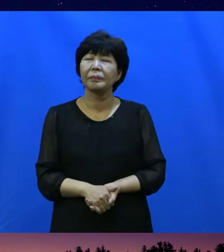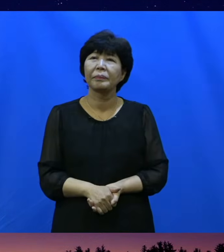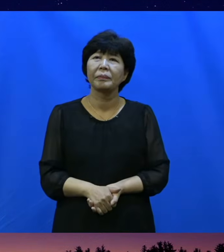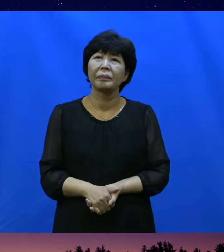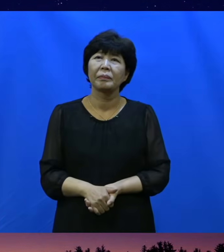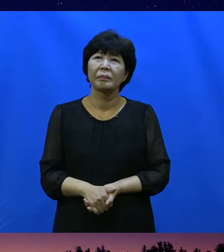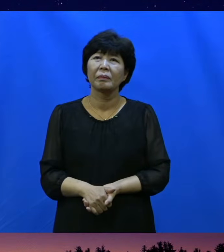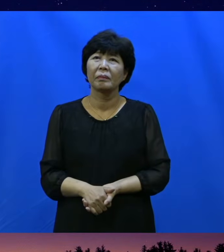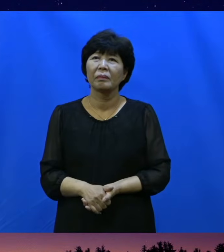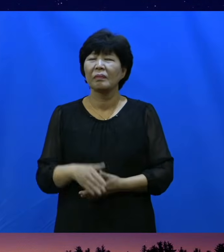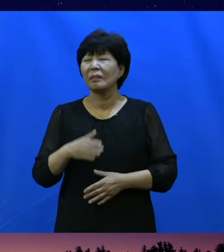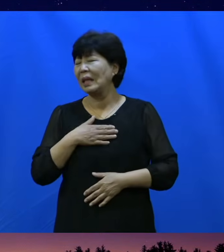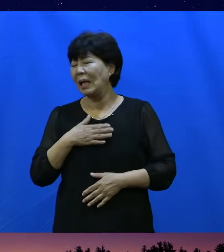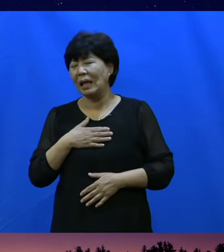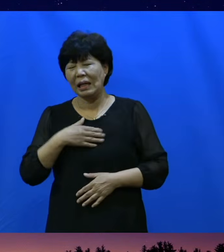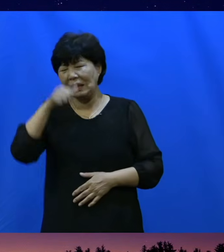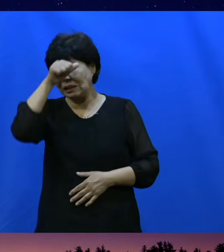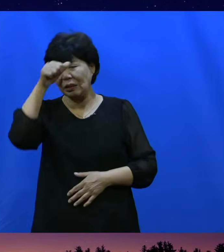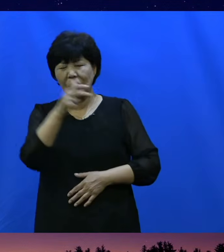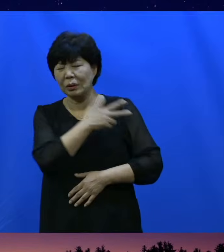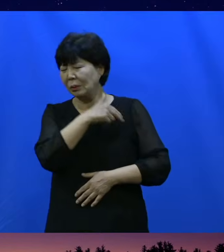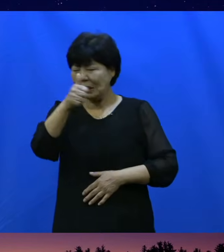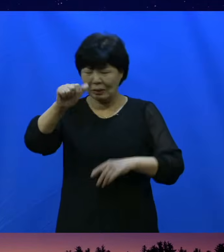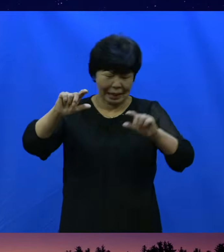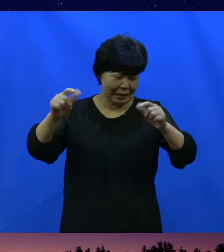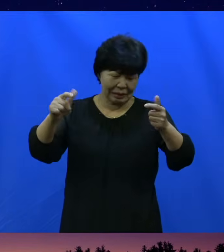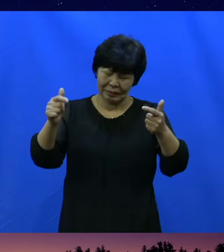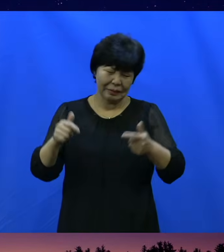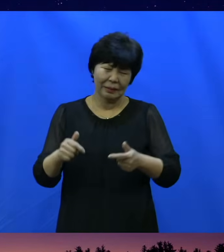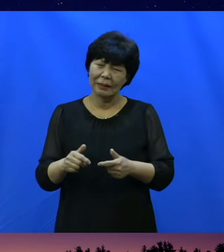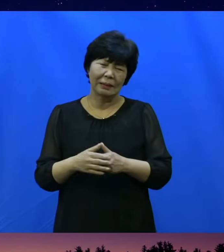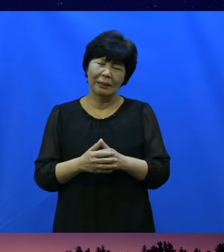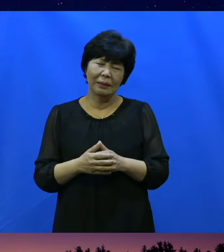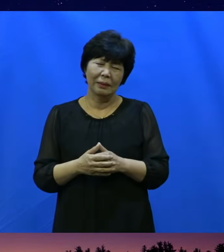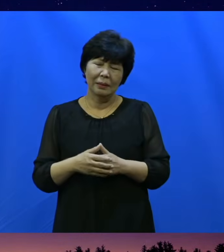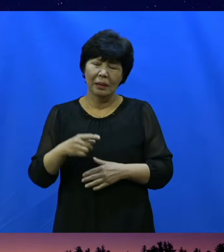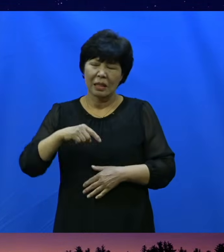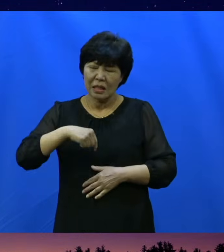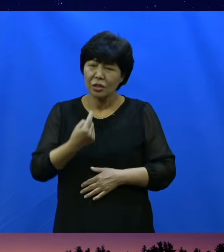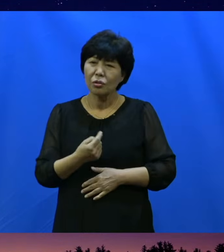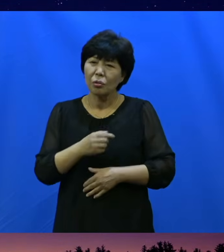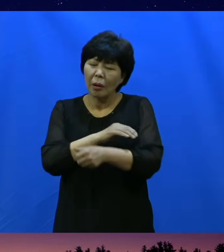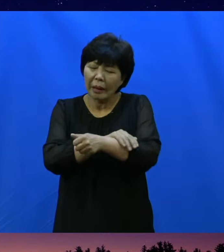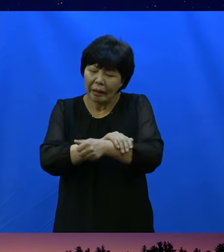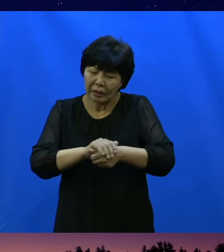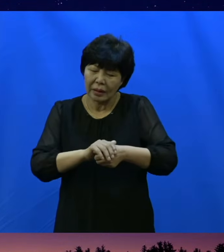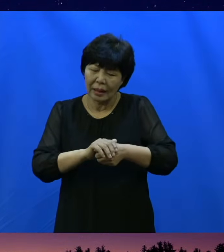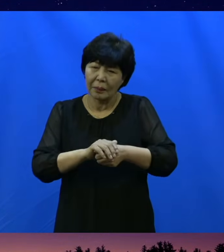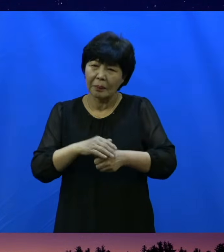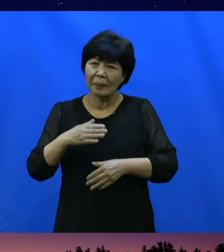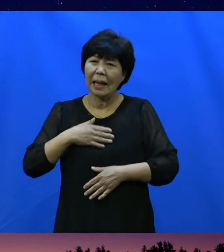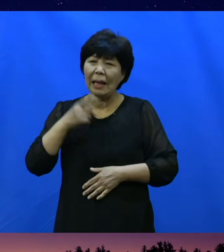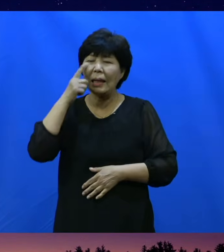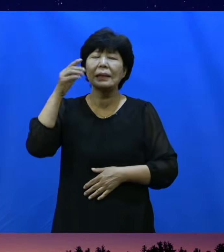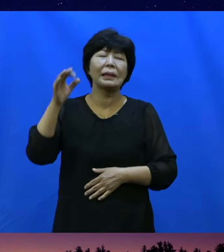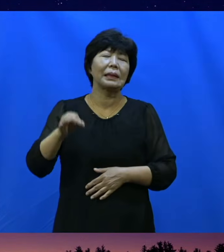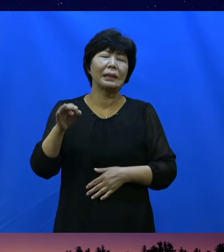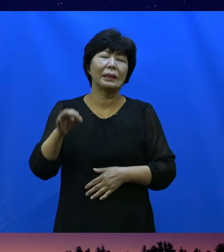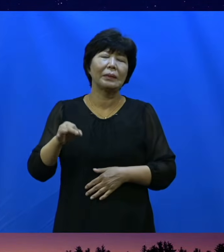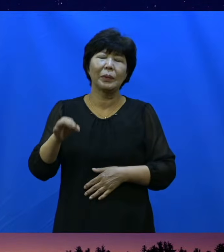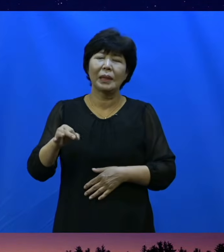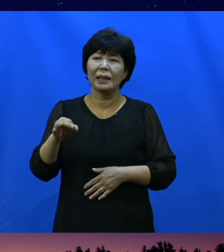너가 무슨 직분자야, 너가 뭘 한다고 그래. 막 비참해요. 무가치하게 여기고 자기 정죄감에